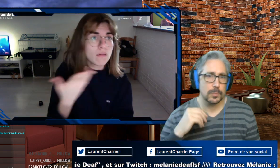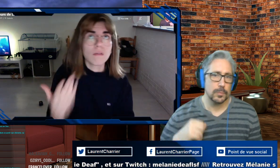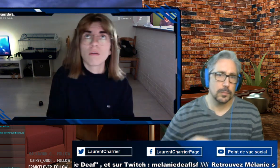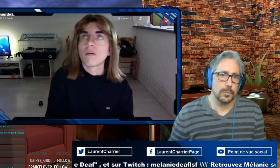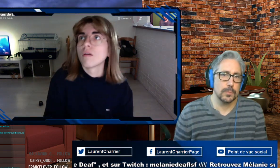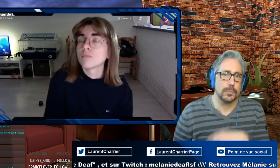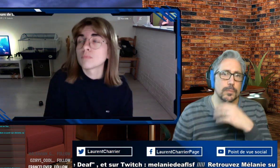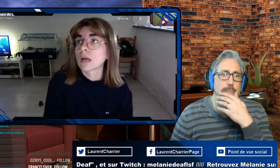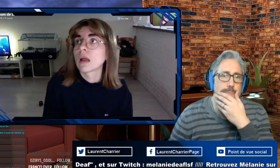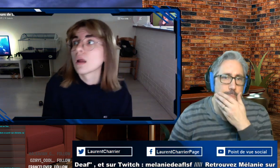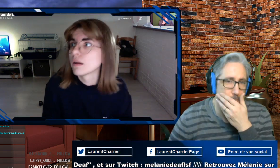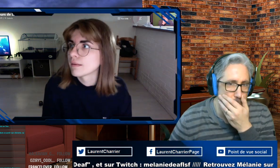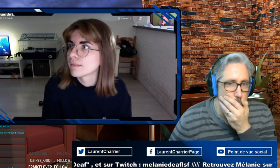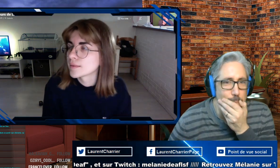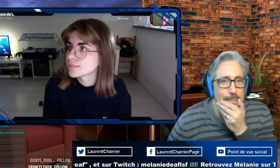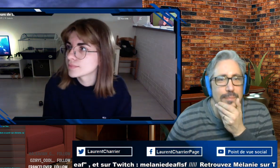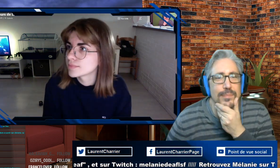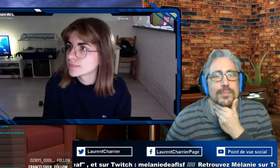utile.